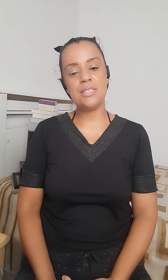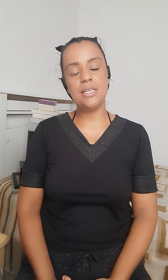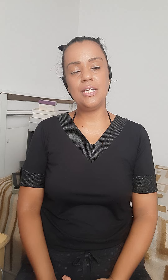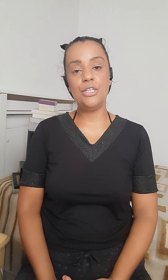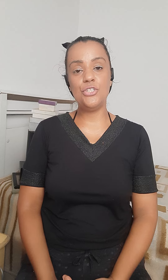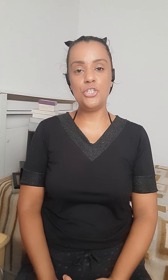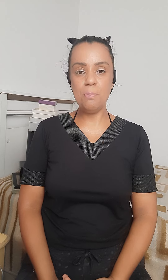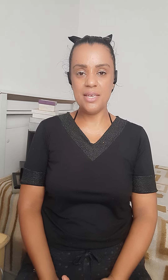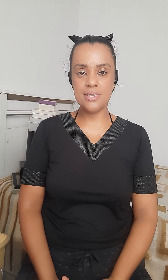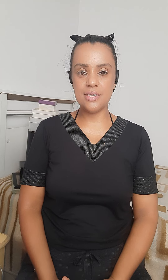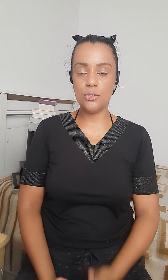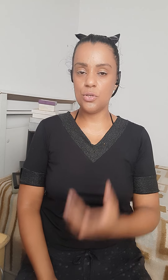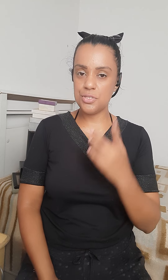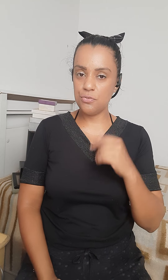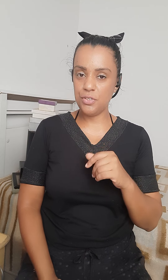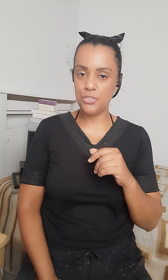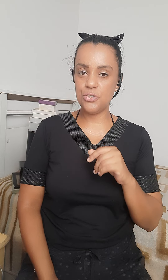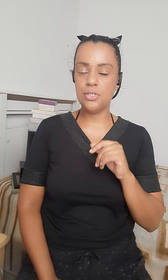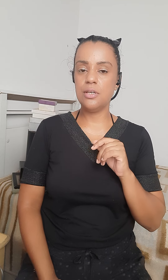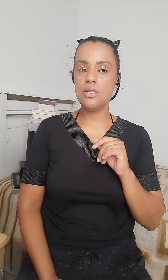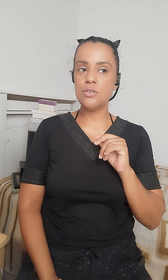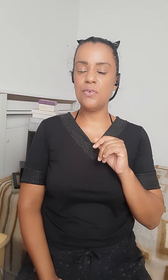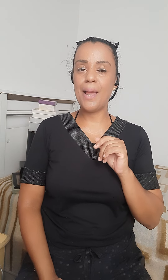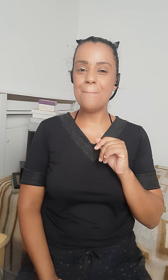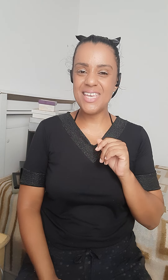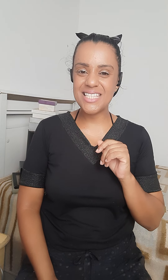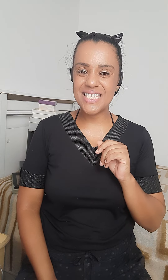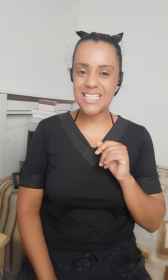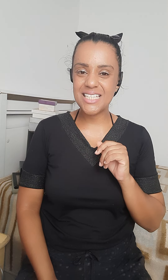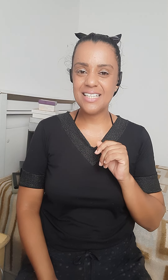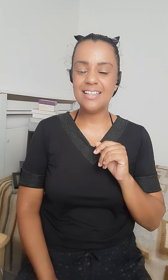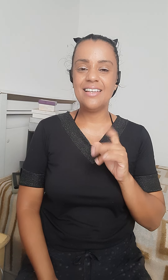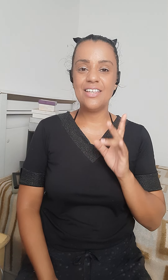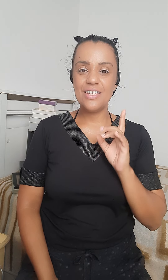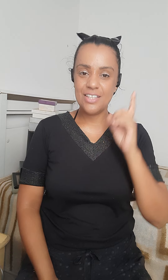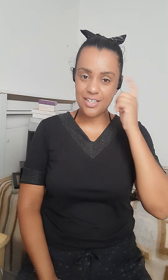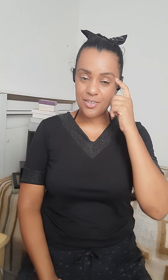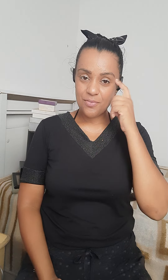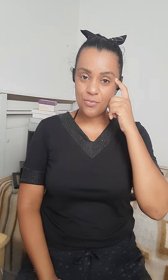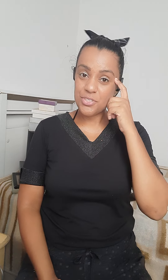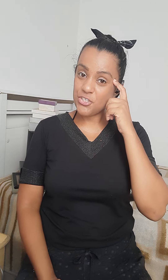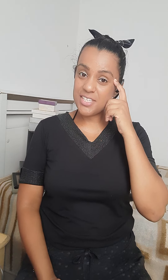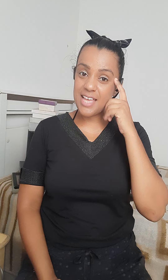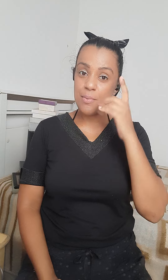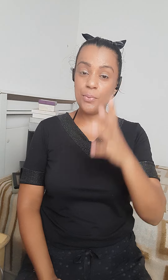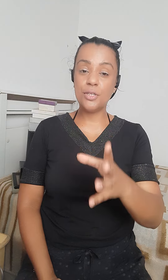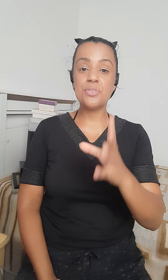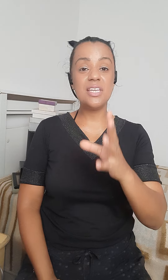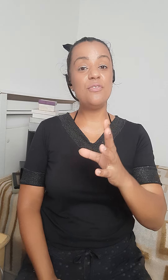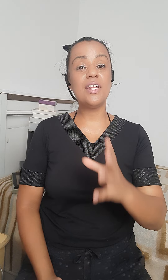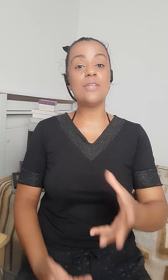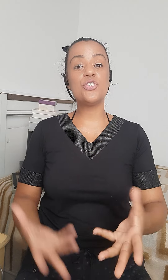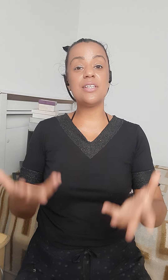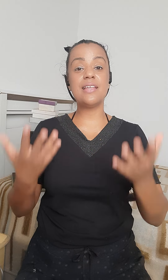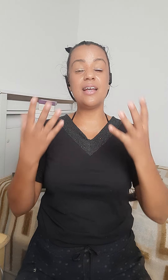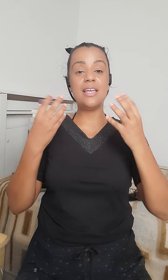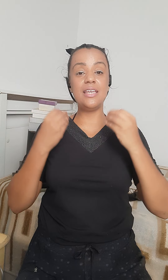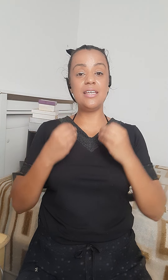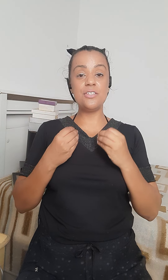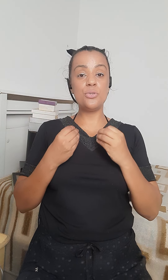você de mesa, nós ouvinte, se eu falar mesa, você já sabe, porque o significado já está